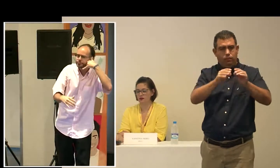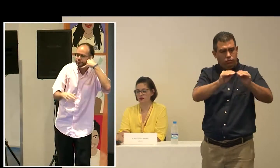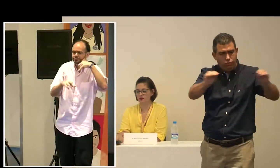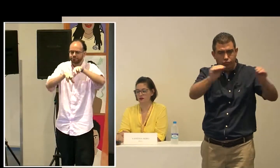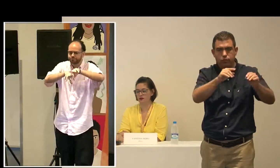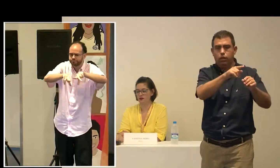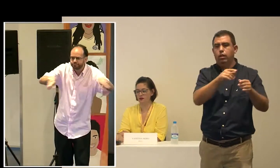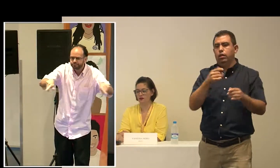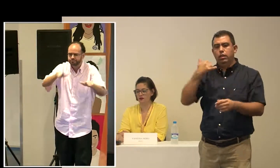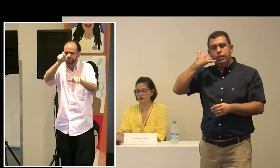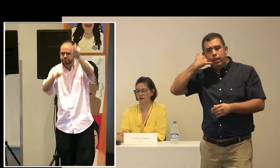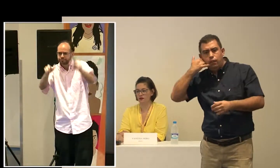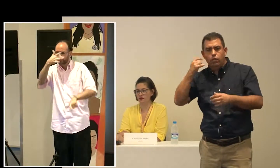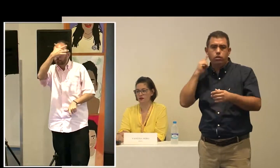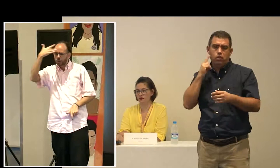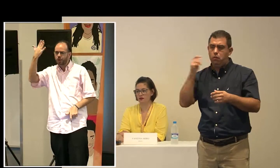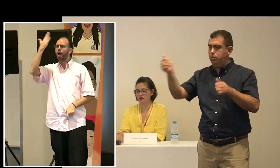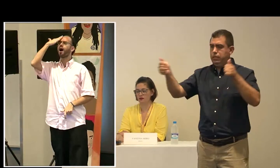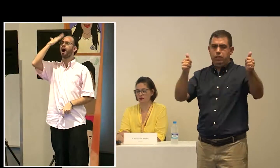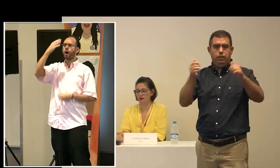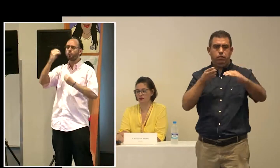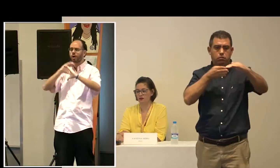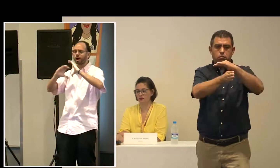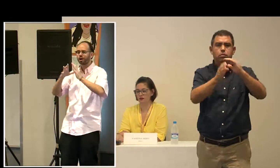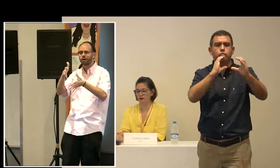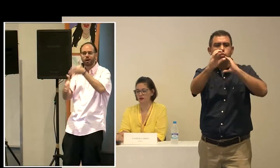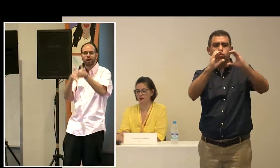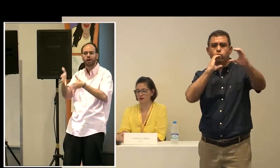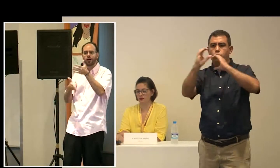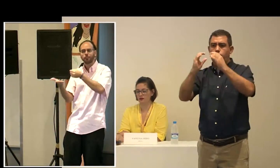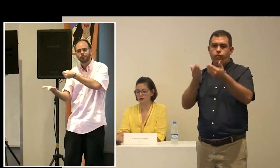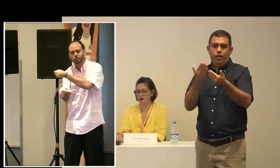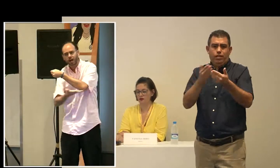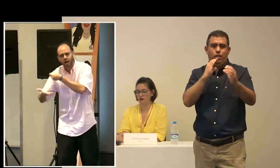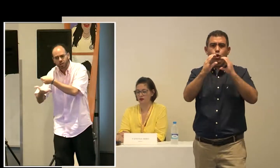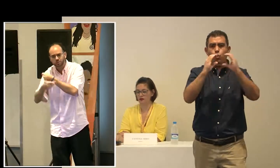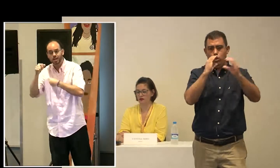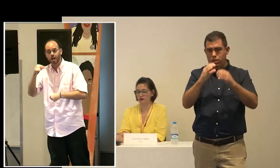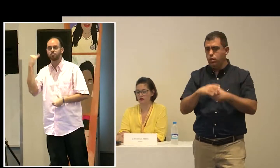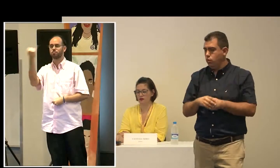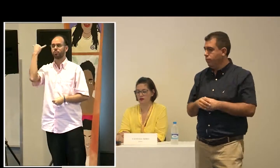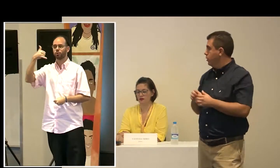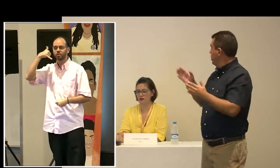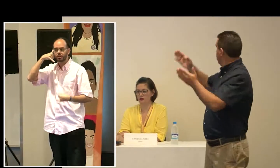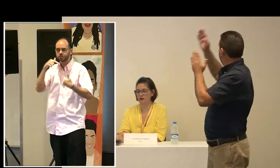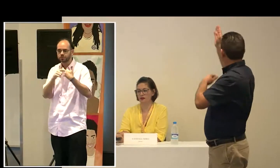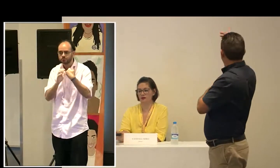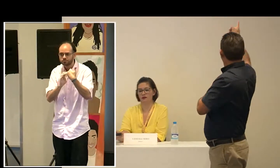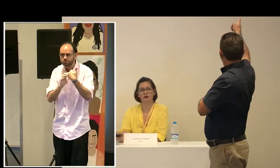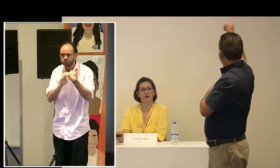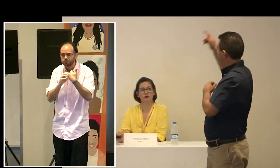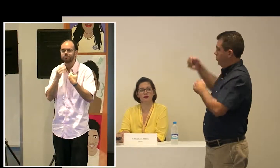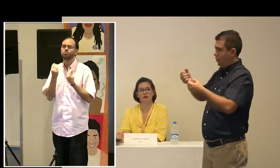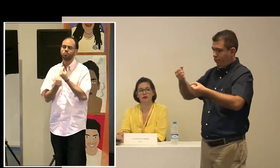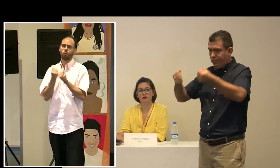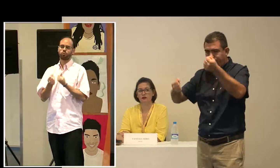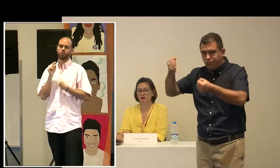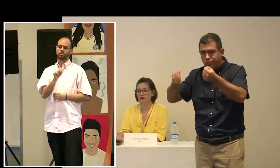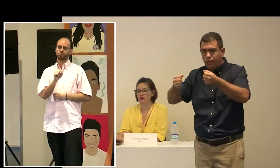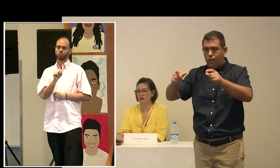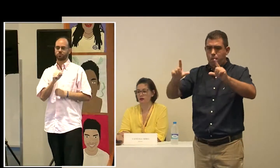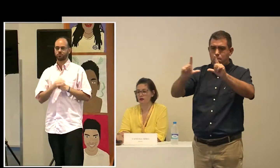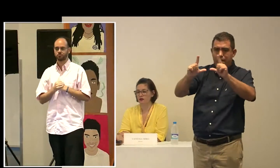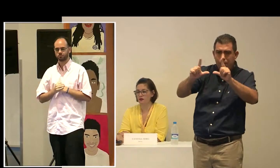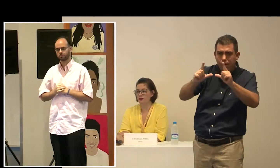a facilidade de acesso do surdo tem melhorado. A comunicação básica é de extrema